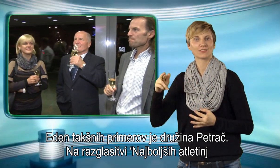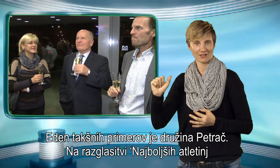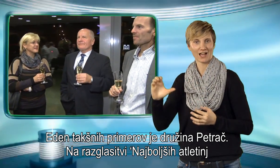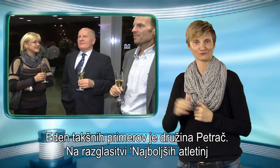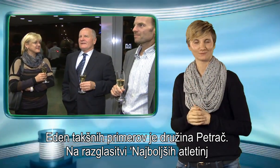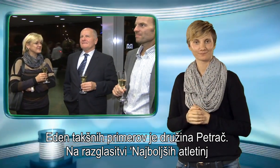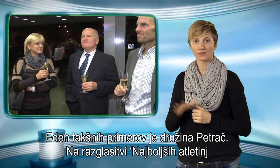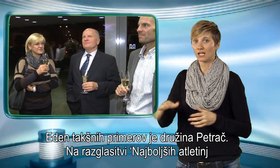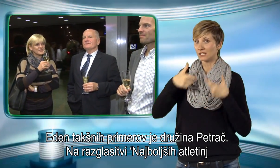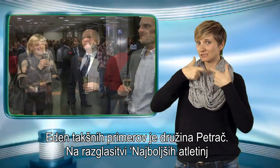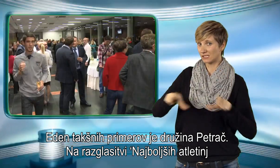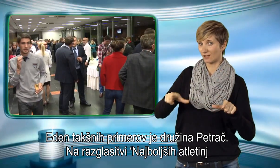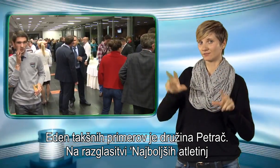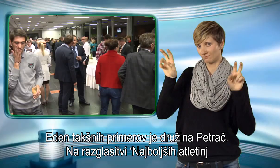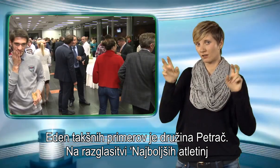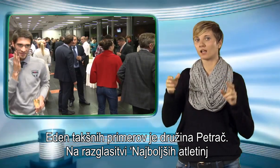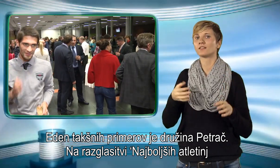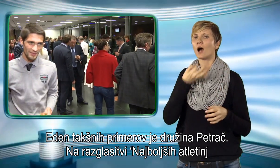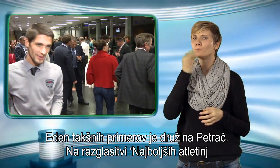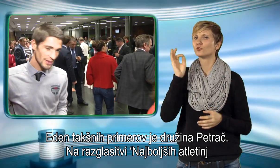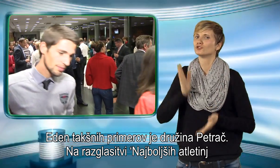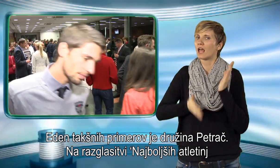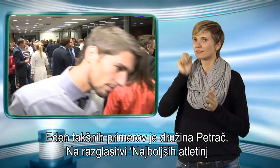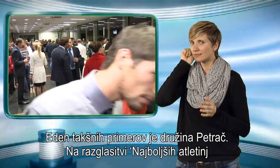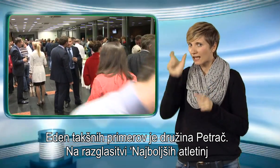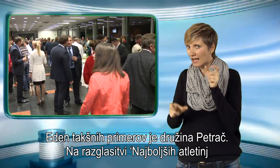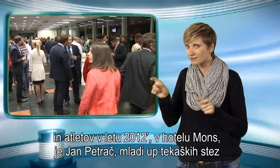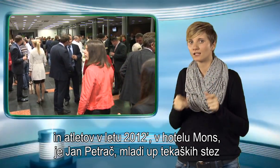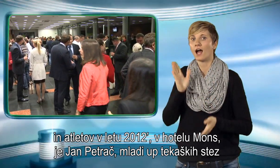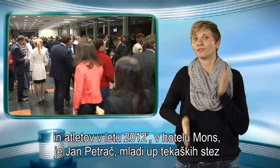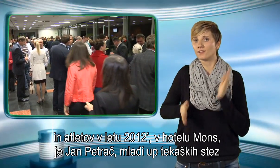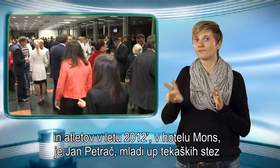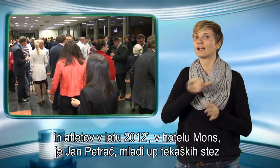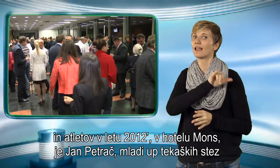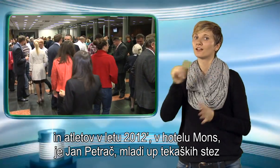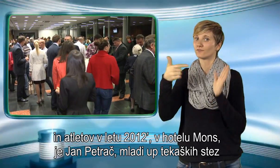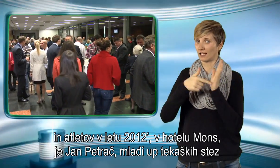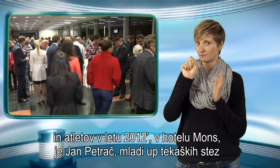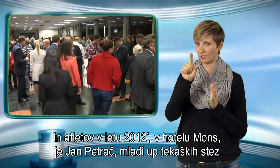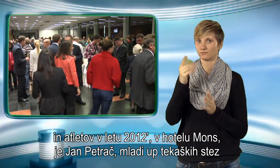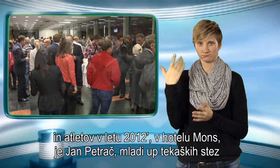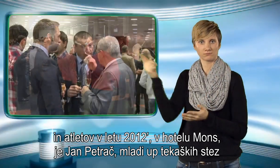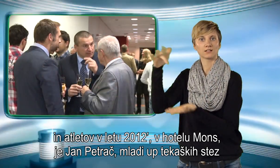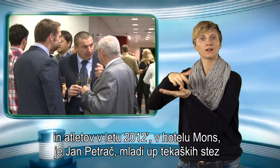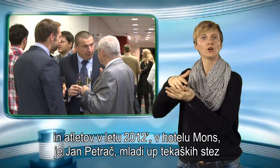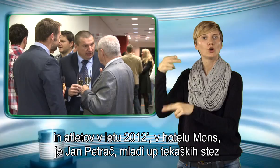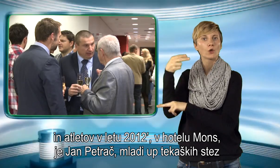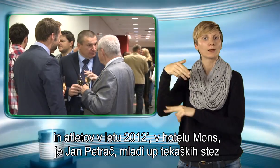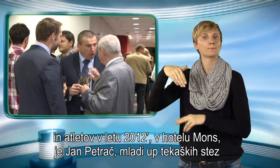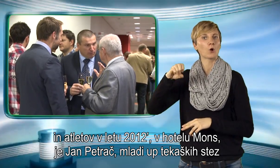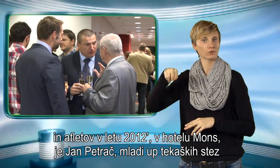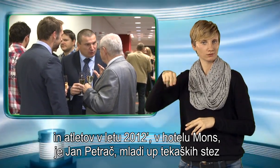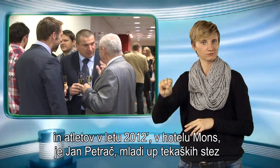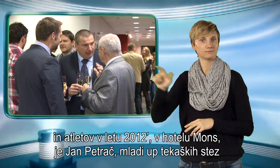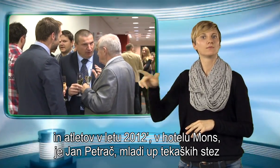družina Petrač. Na razglasitvi najboljših atletinj in atletov v letu 2012 v hotelu Mons